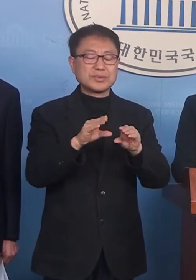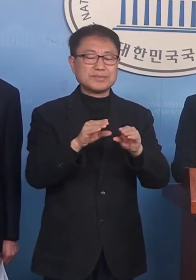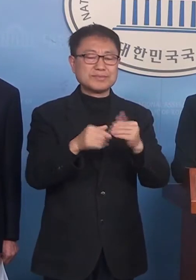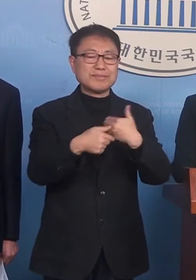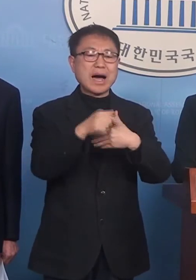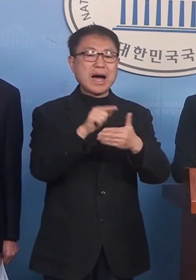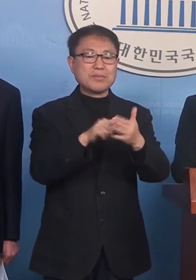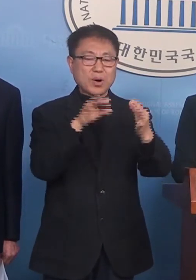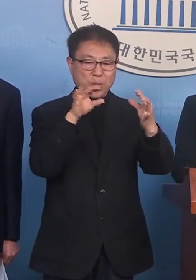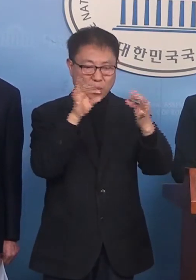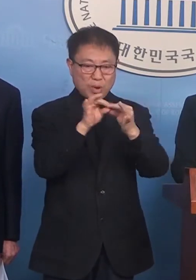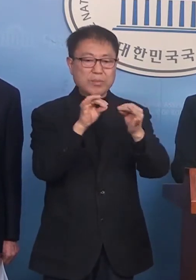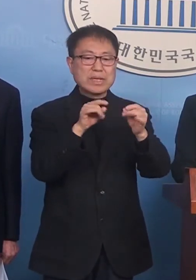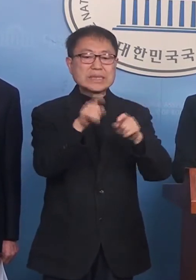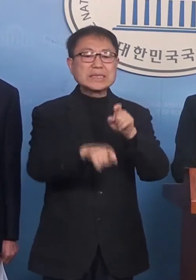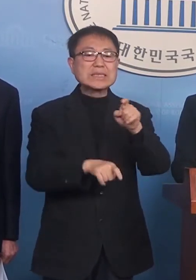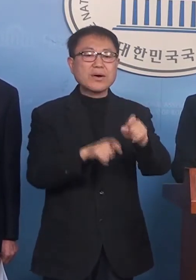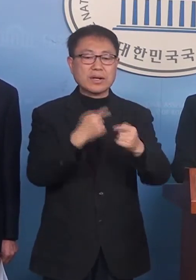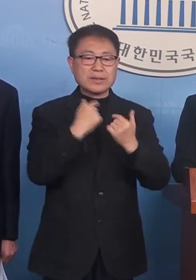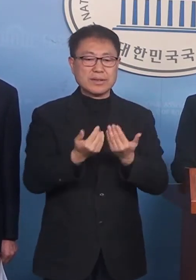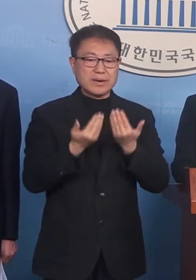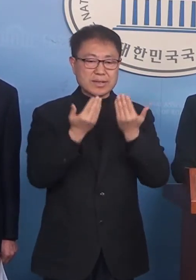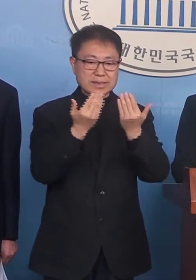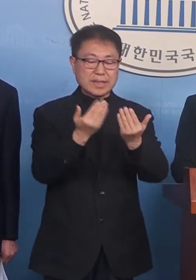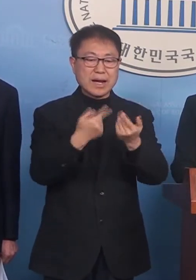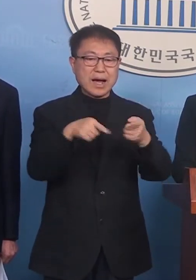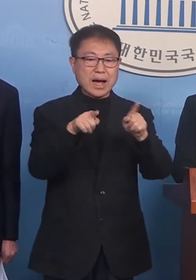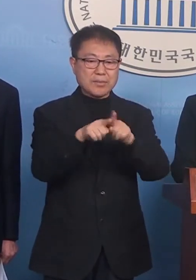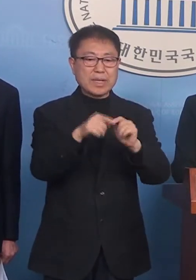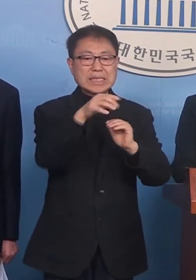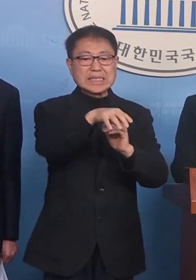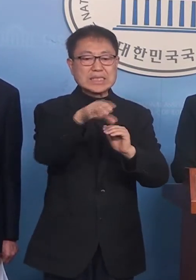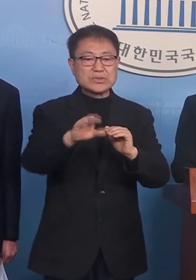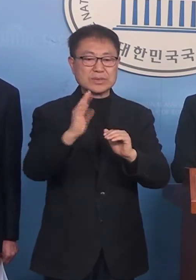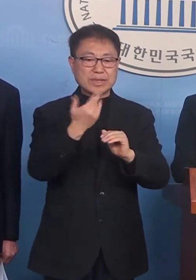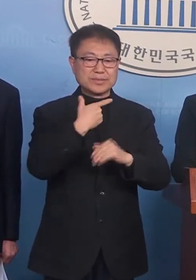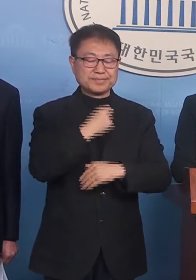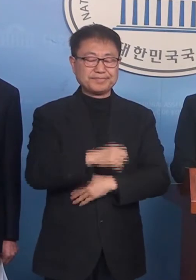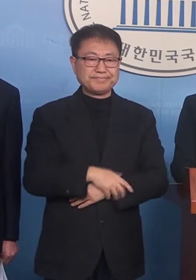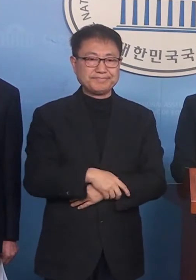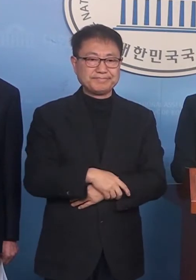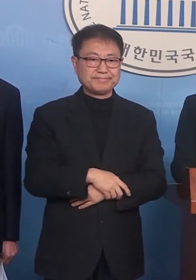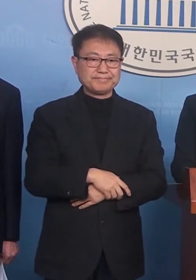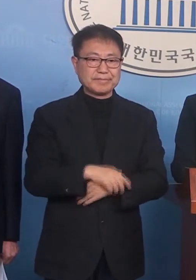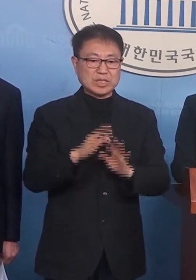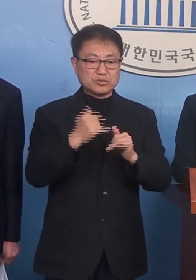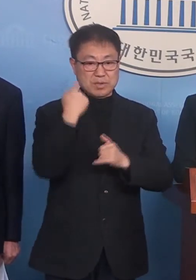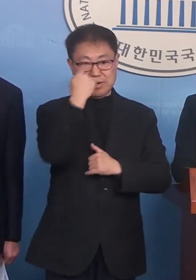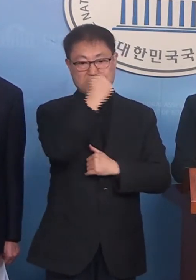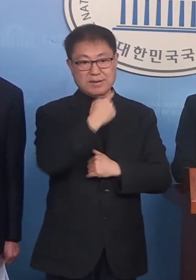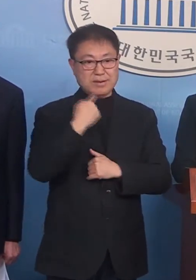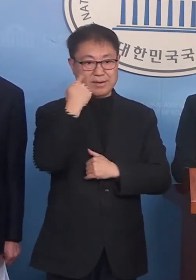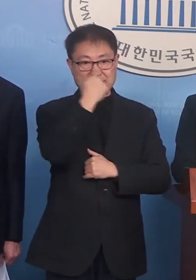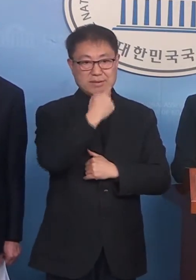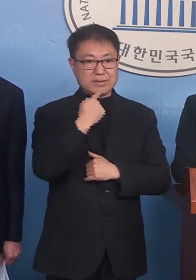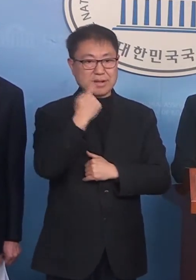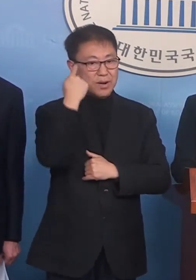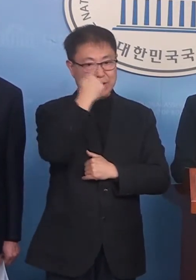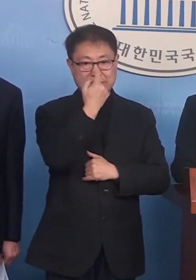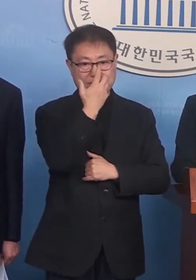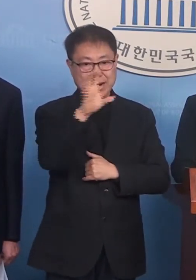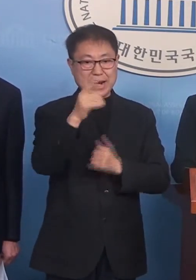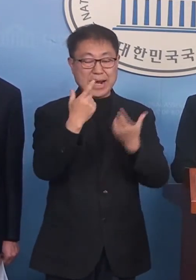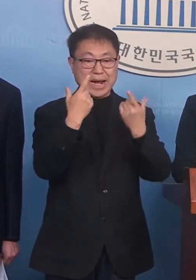정치, 실천하고 헌신하는 함께하는 이웃이 되겠습니다. 국민의 얼굴을 닮은 국회에 좀